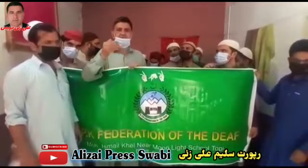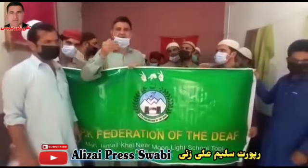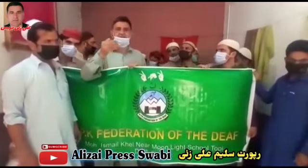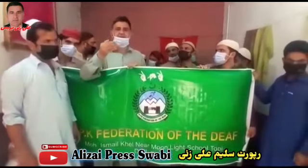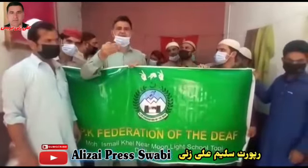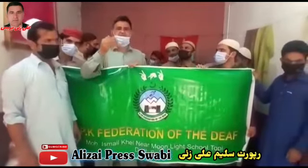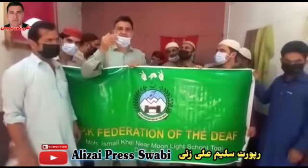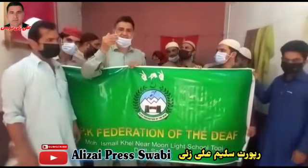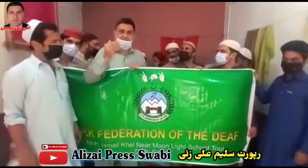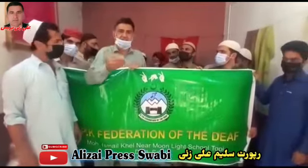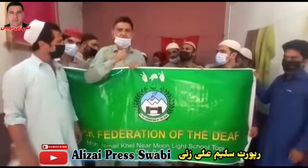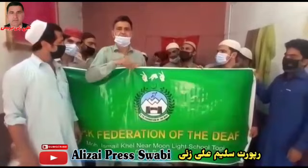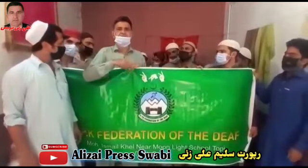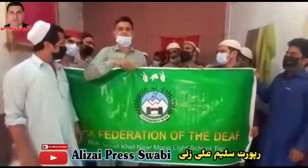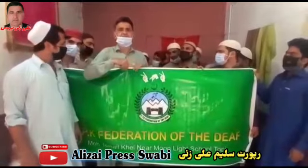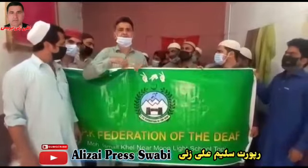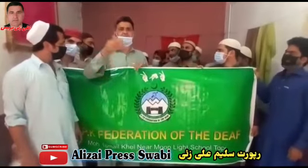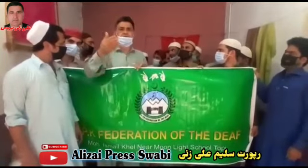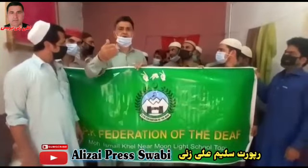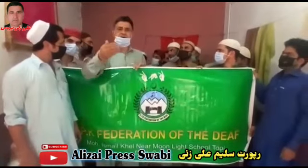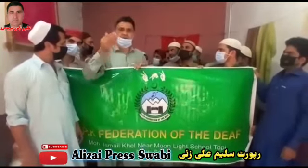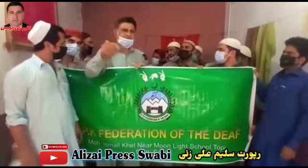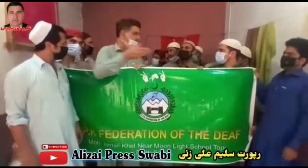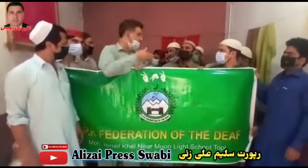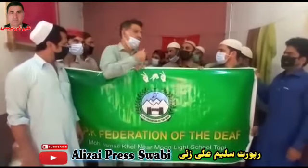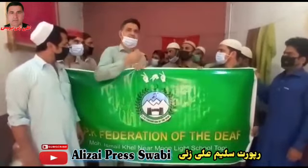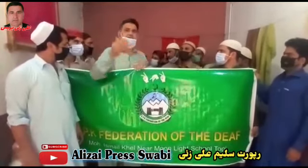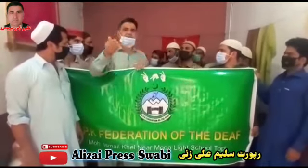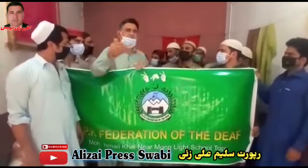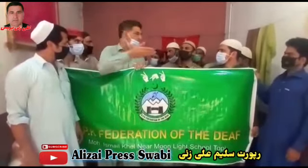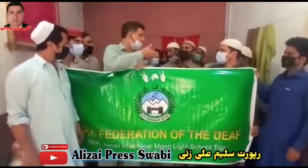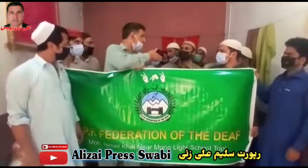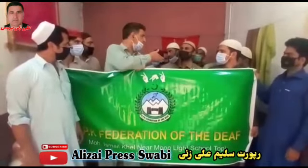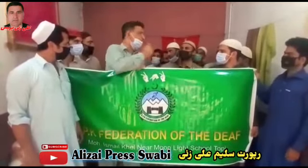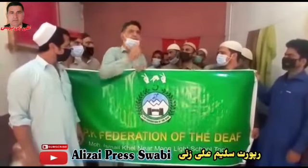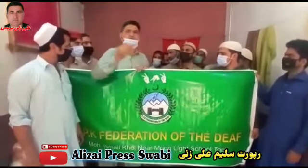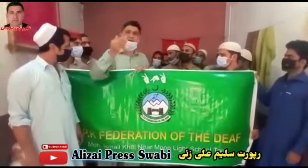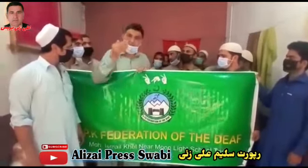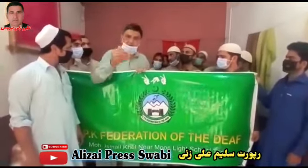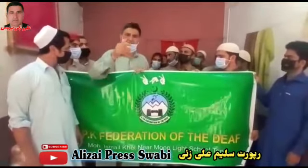مهرباني اے سیاسي زکات کمیټو چیرمینانو، کم از کم خپل ګریوان کې وګورئ، د دې غریبانانو حق مه خورئ.